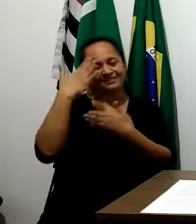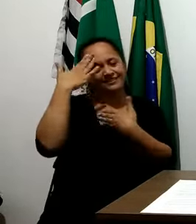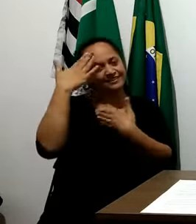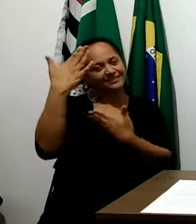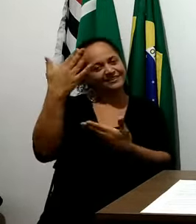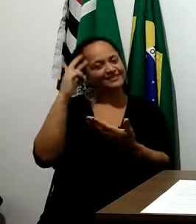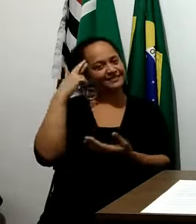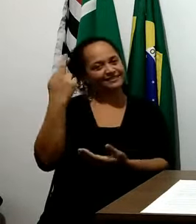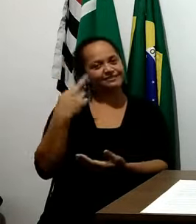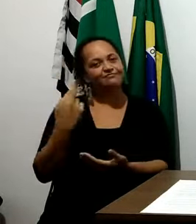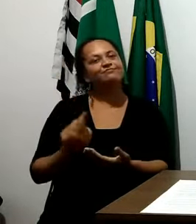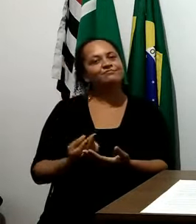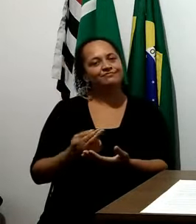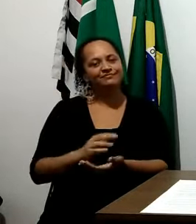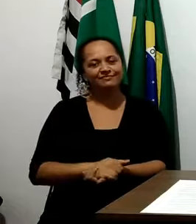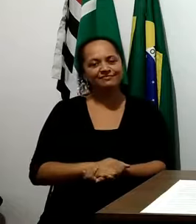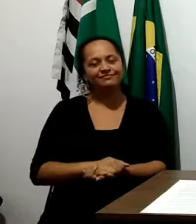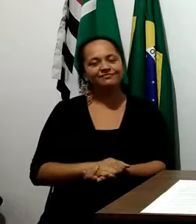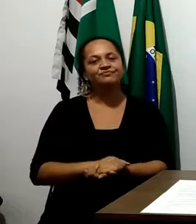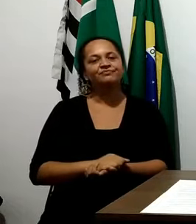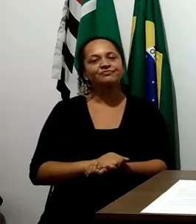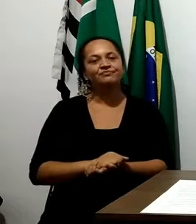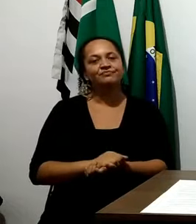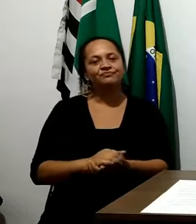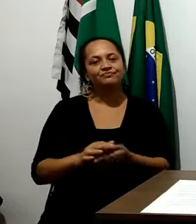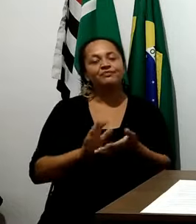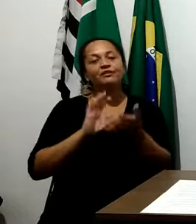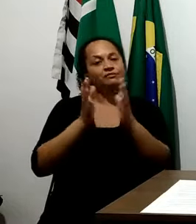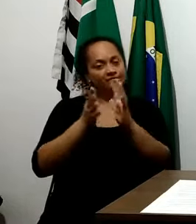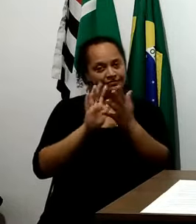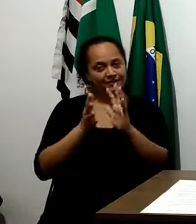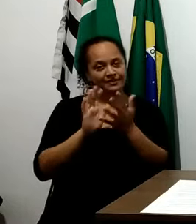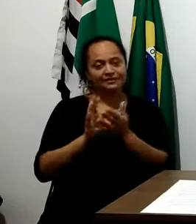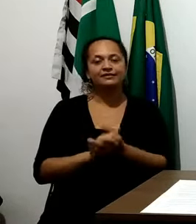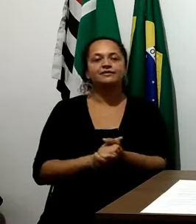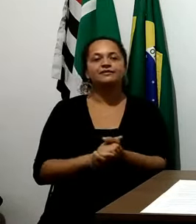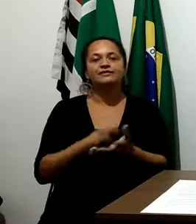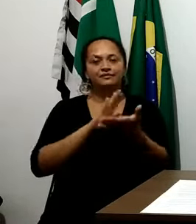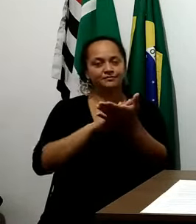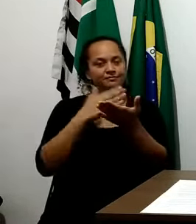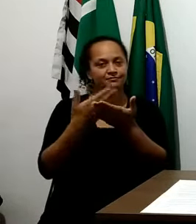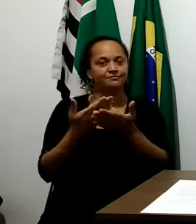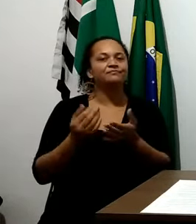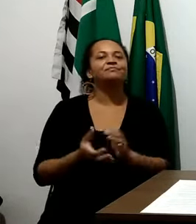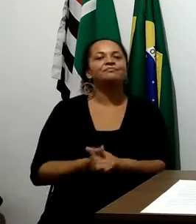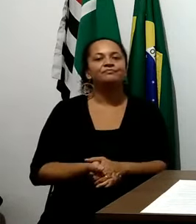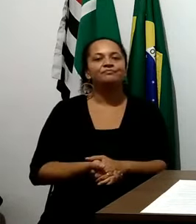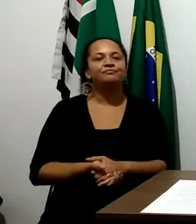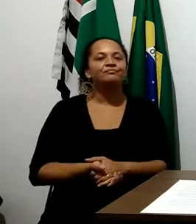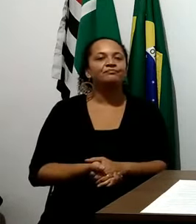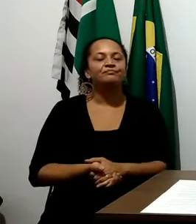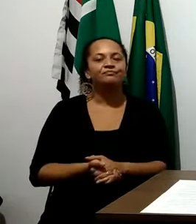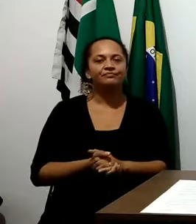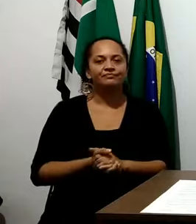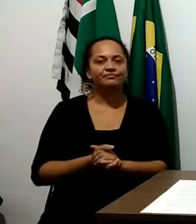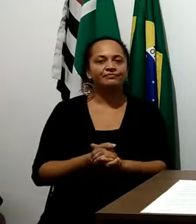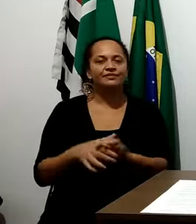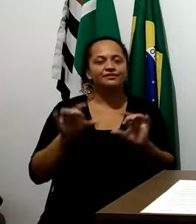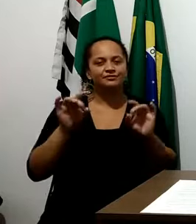também a Regiane por estar aqui do nosso lado, levando essa mensagem também de uma forma